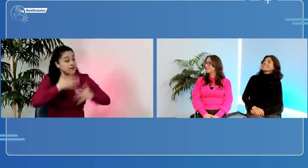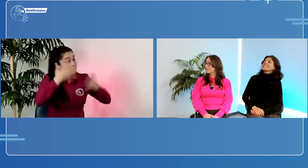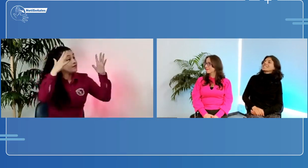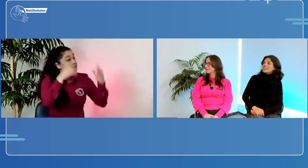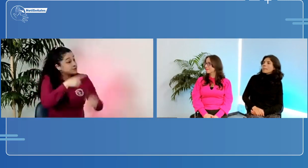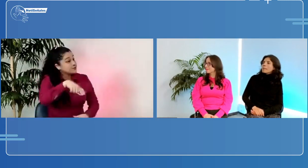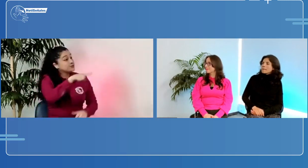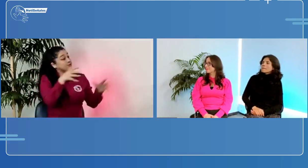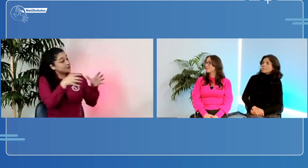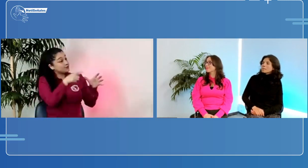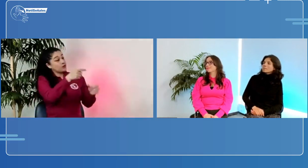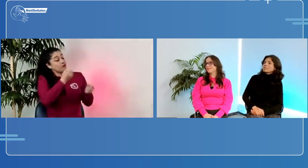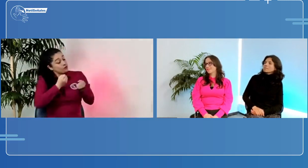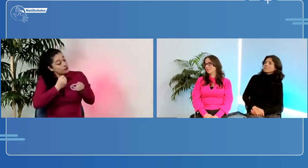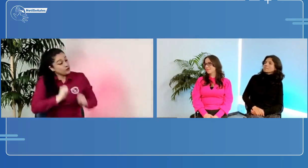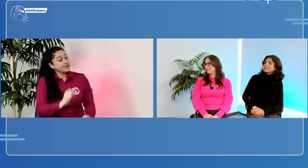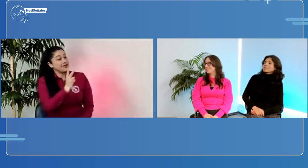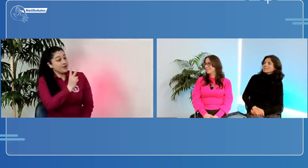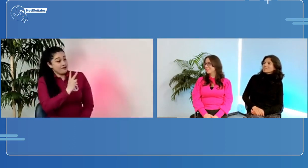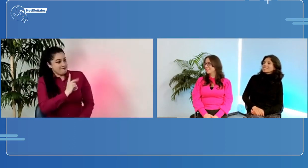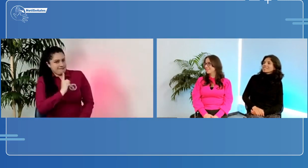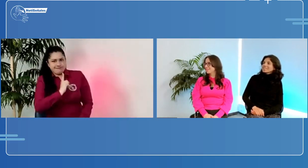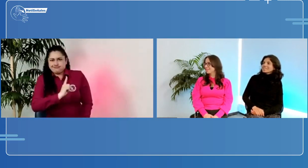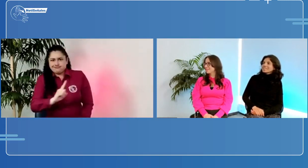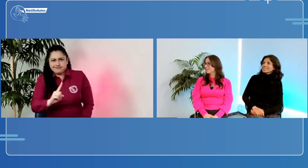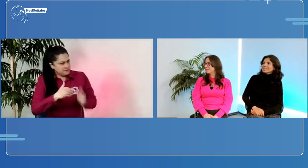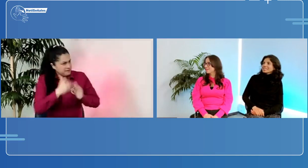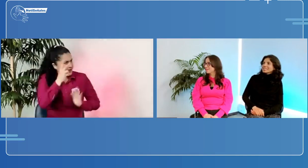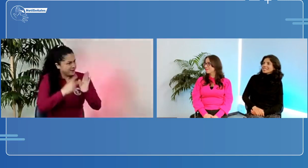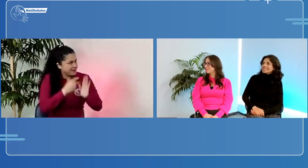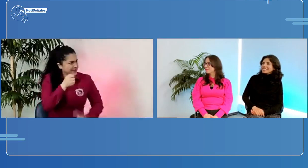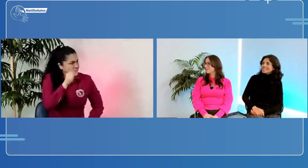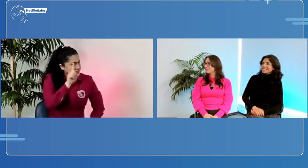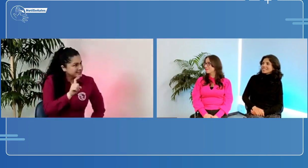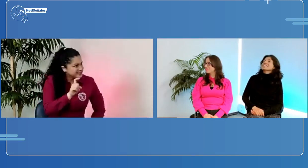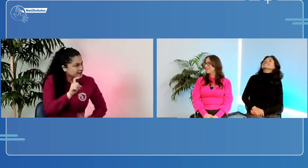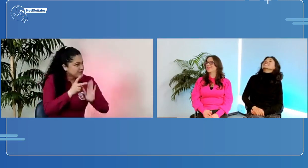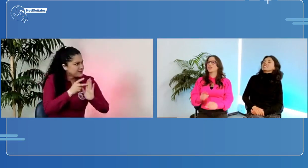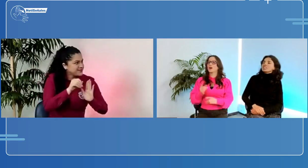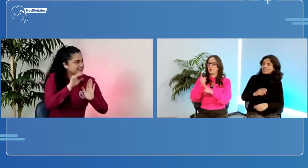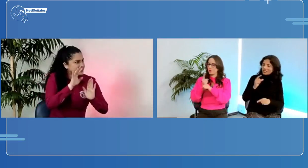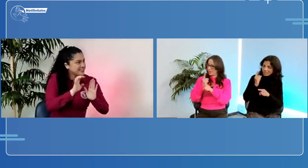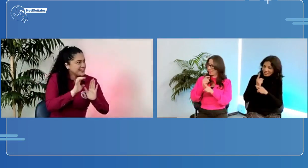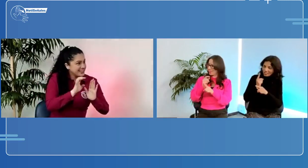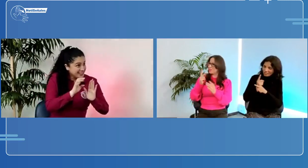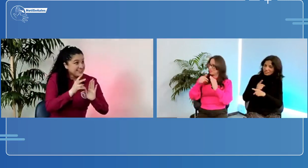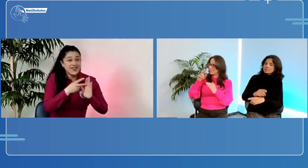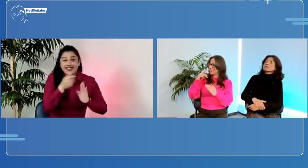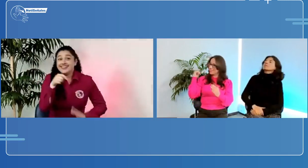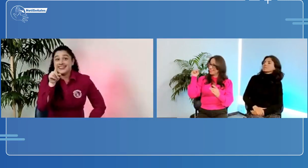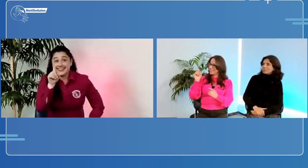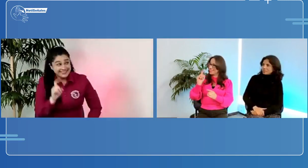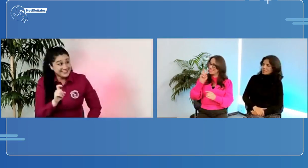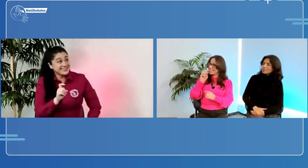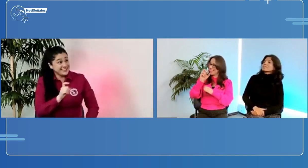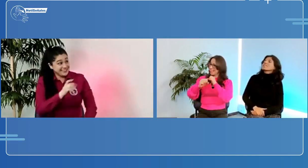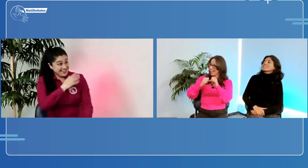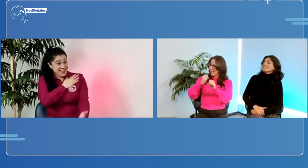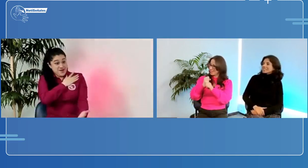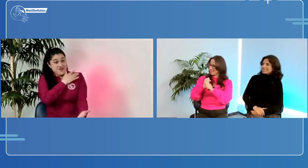verdad, muchas felicitaciones. Esto es un esfuerzo muy grande. Desde el 2016, ¿será que nos Es estaban correcto, contando? 2016, 2016,